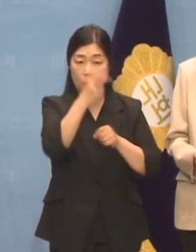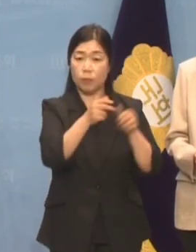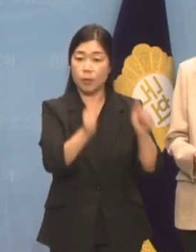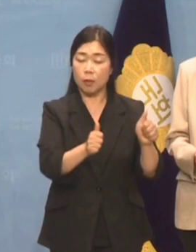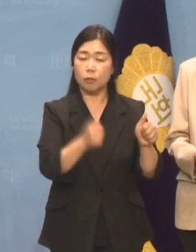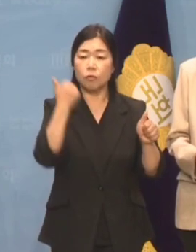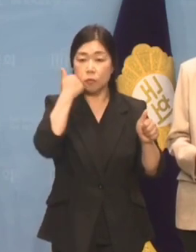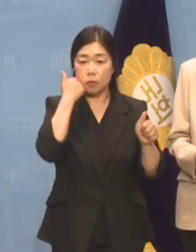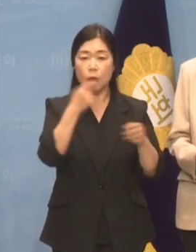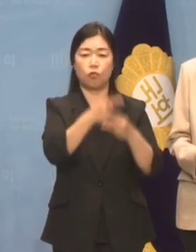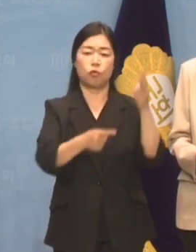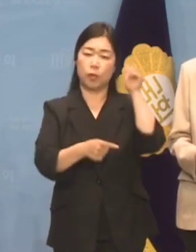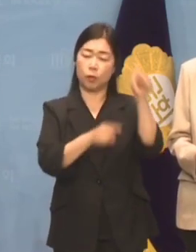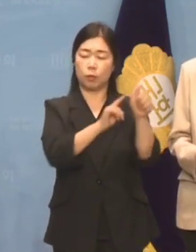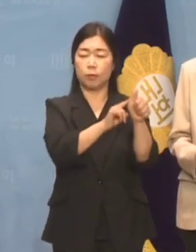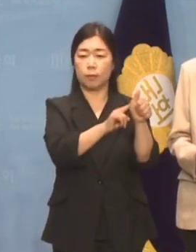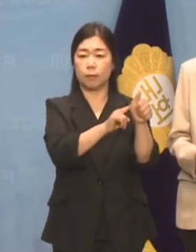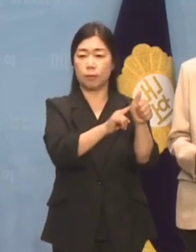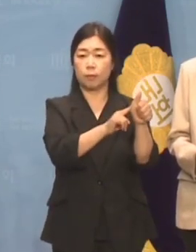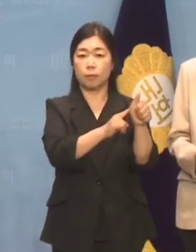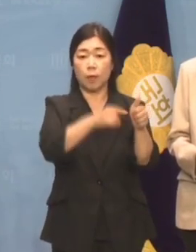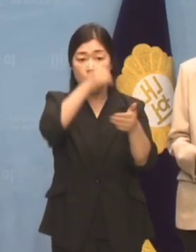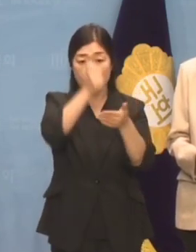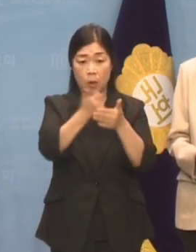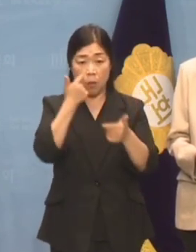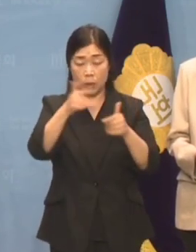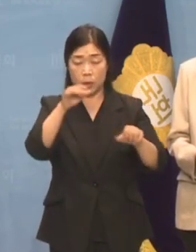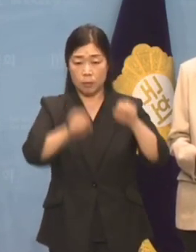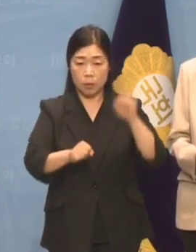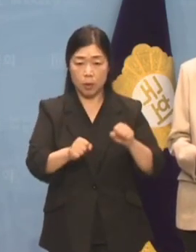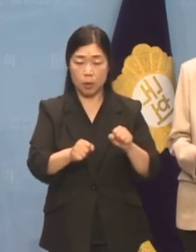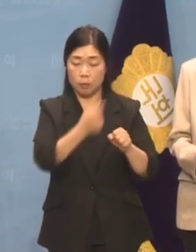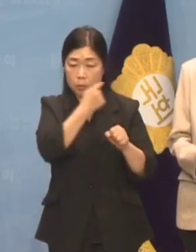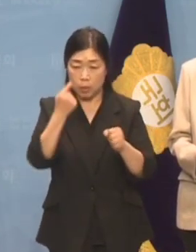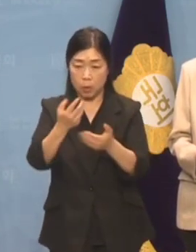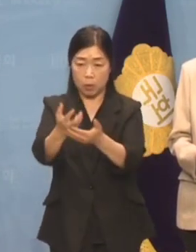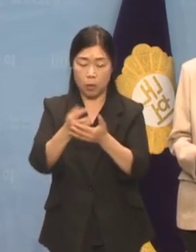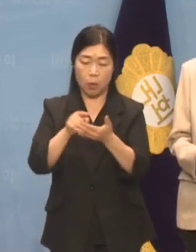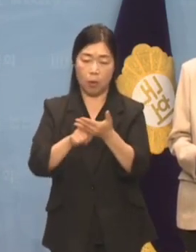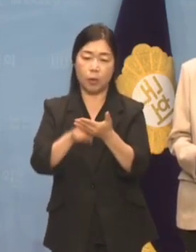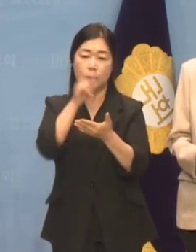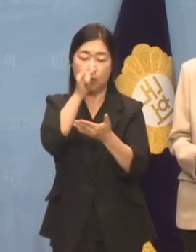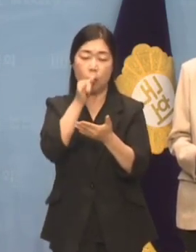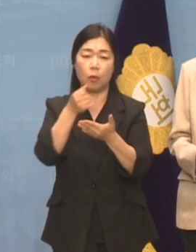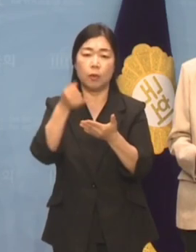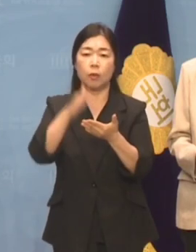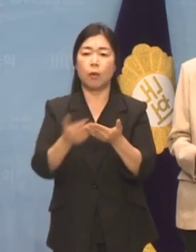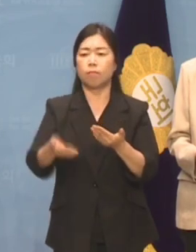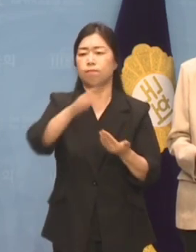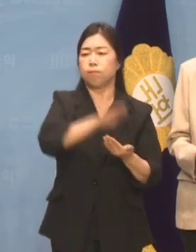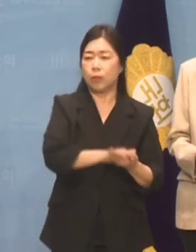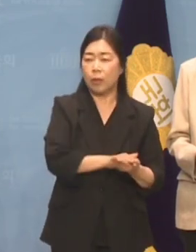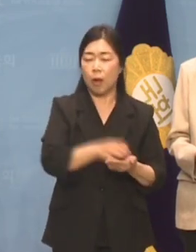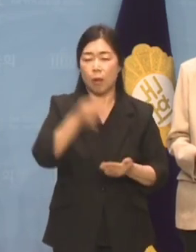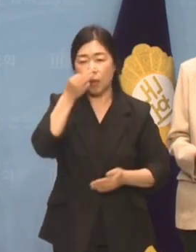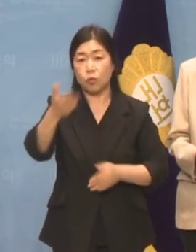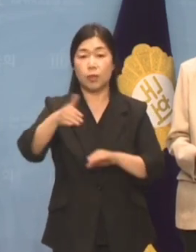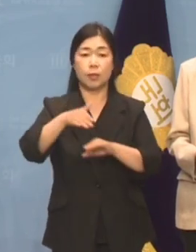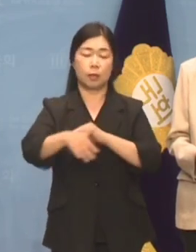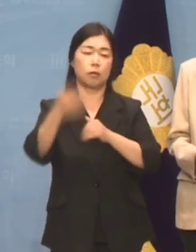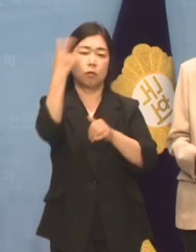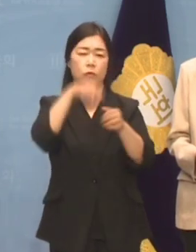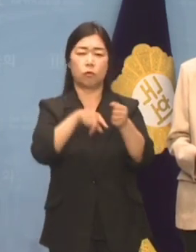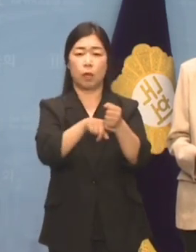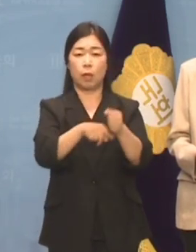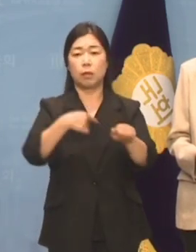검사였습니다. 범죄 혐의가 소명되는 구체적 진술과 정황을 덮고 봐주기 수사를 지시한 것은 아닌지